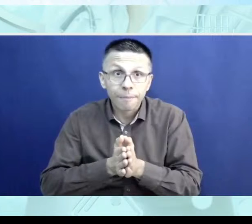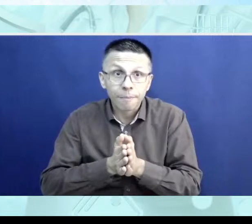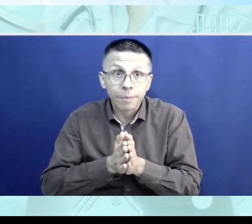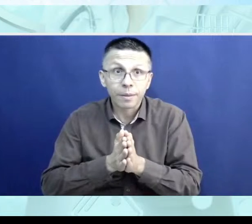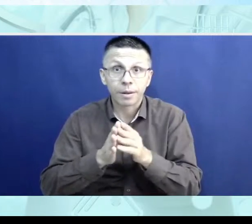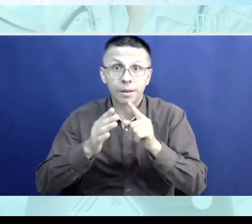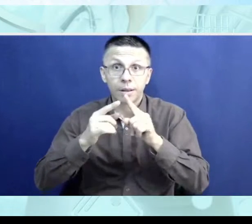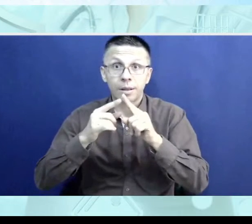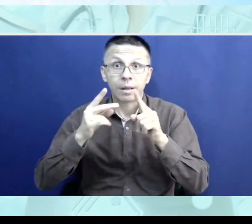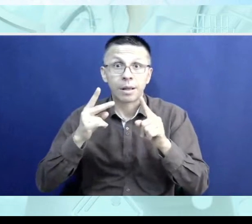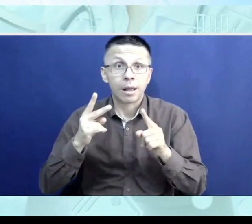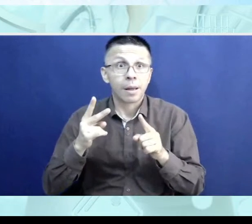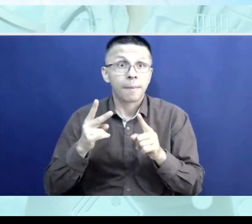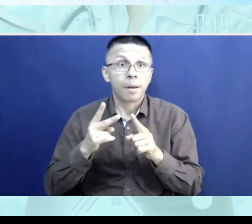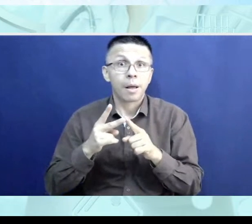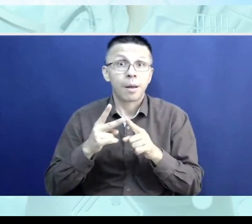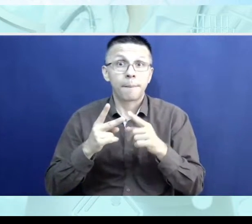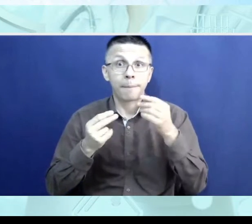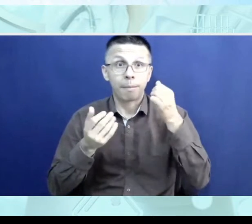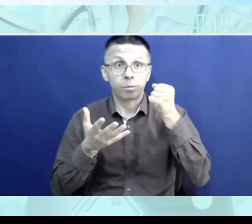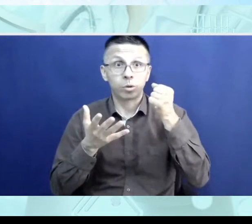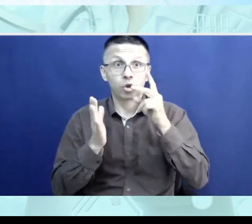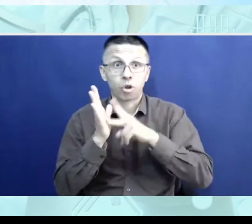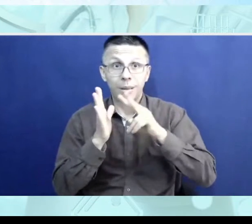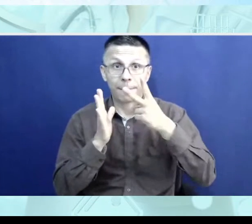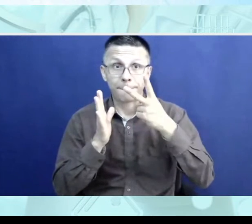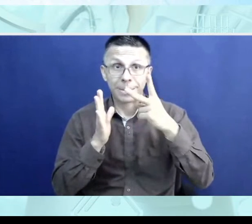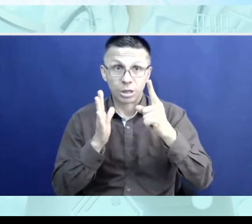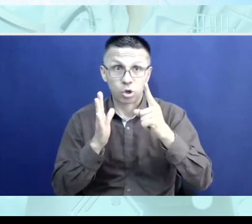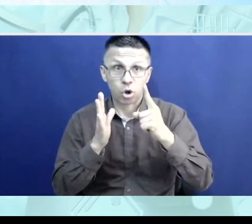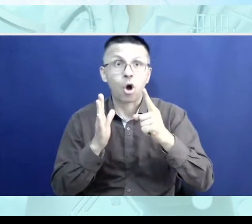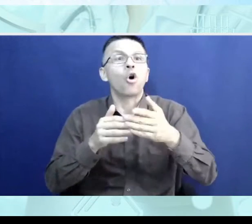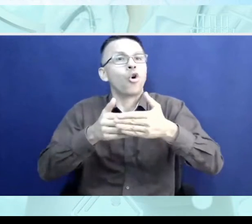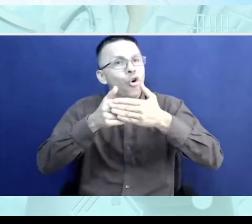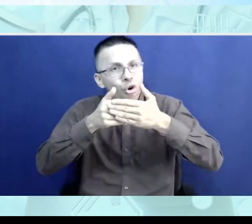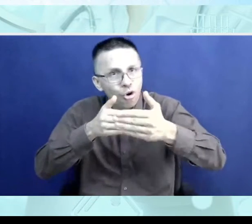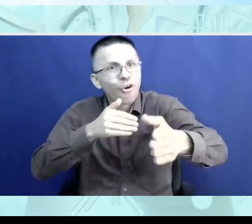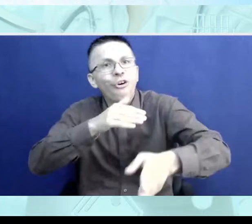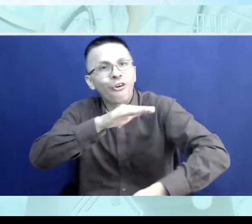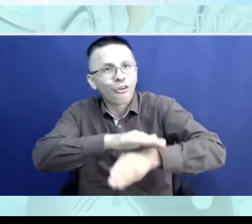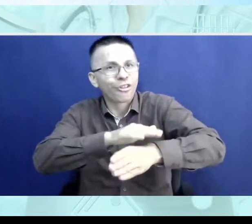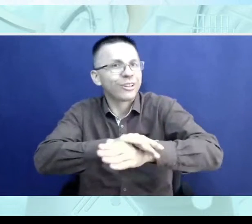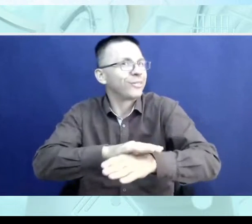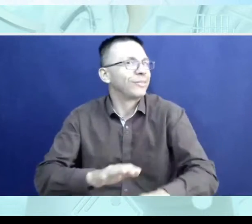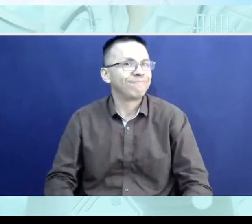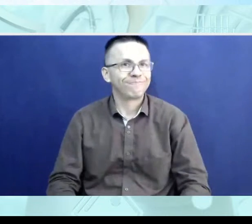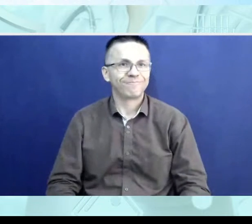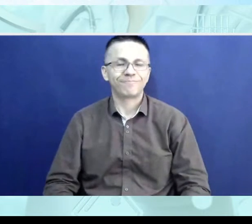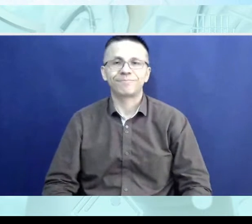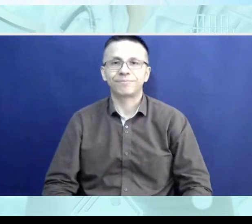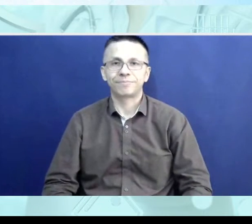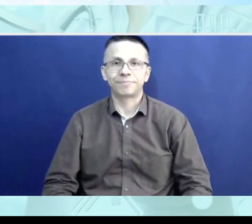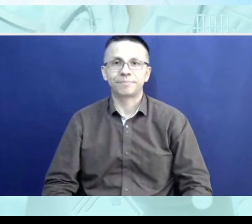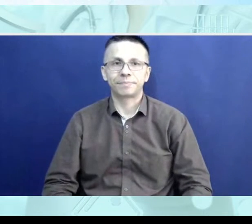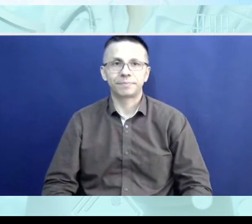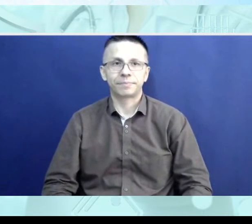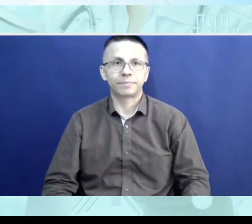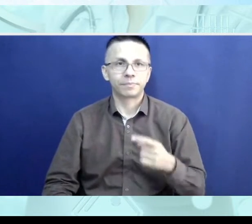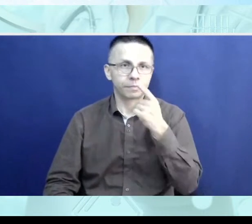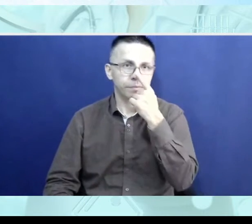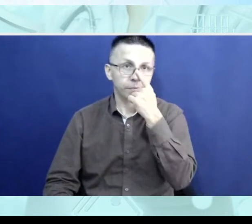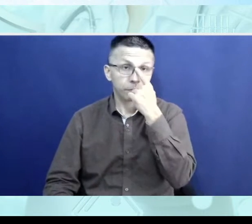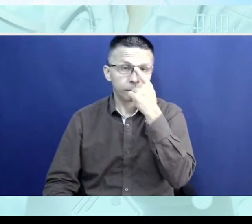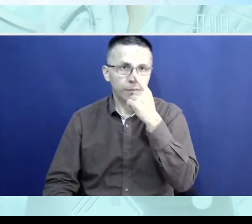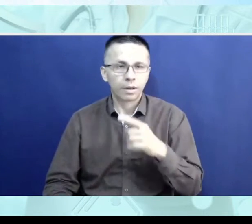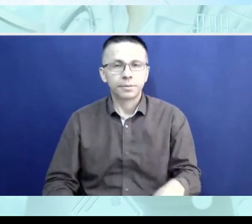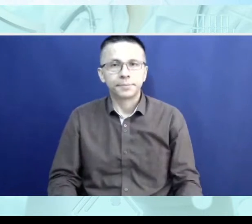más dentro del presupuesto del próximo año para que sigamos apoyando la certificación en el departamento de Córdoba. Si bien